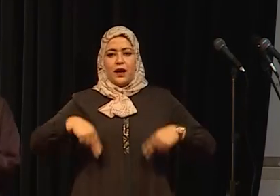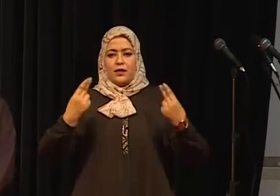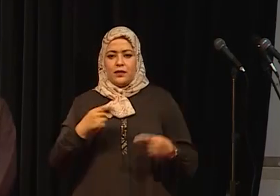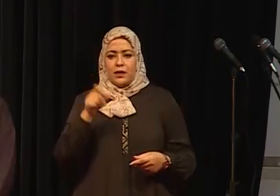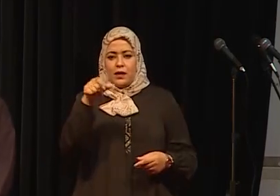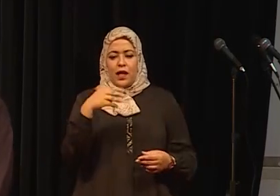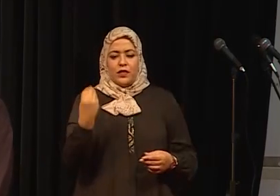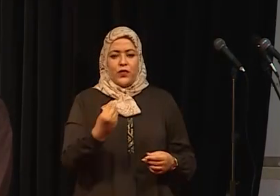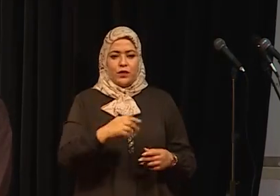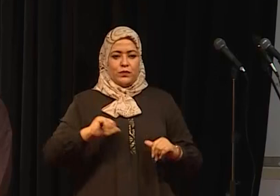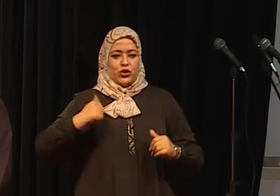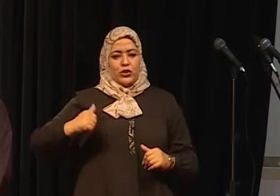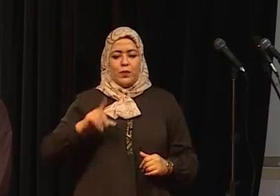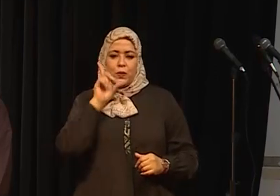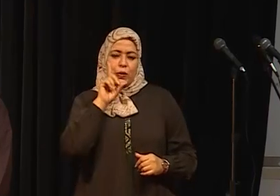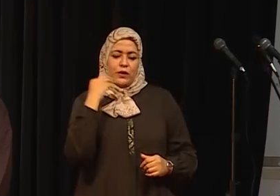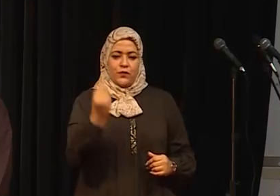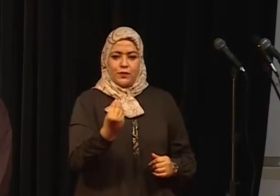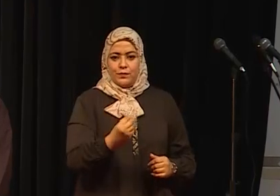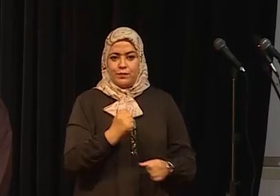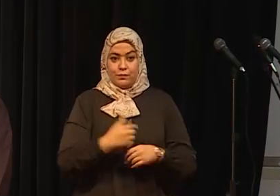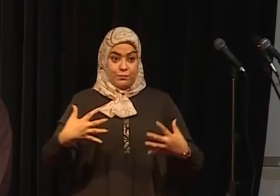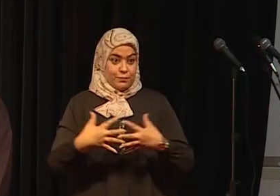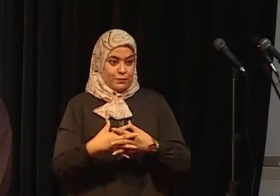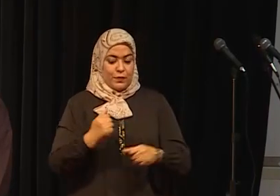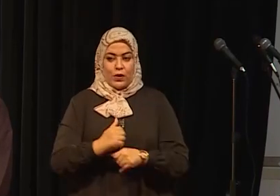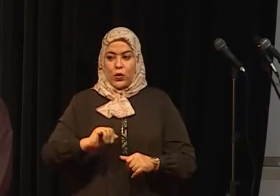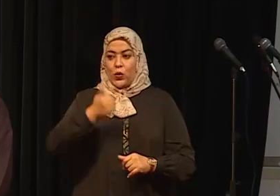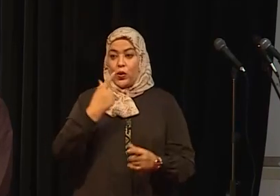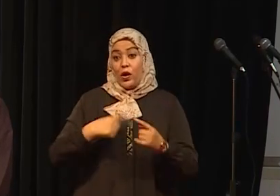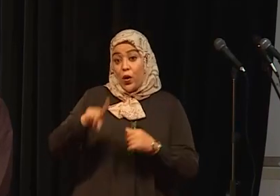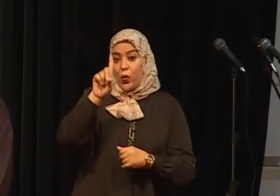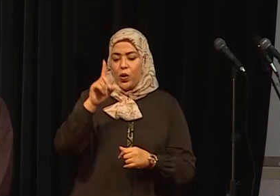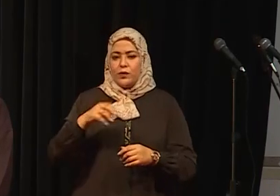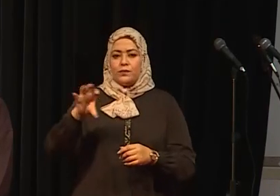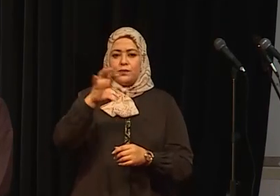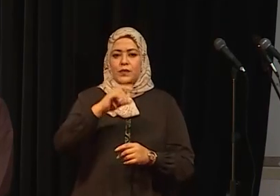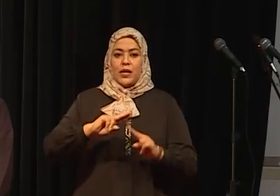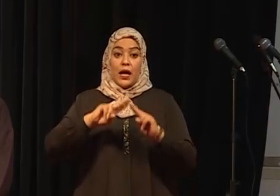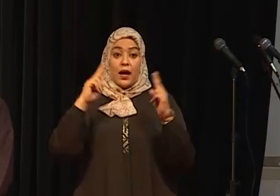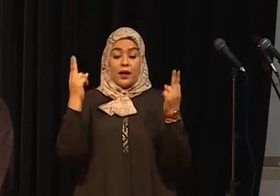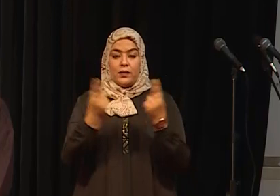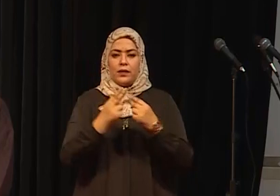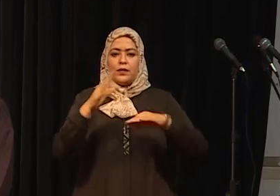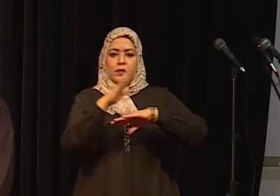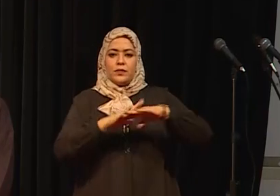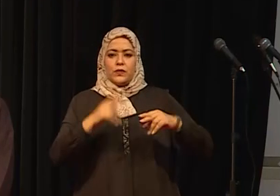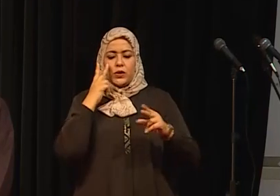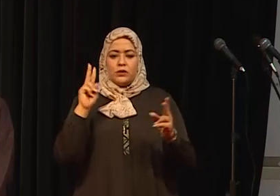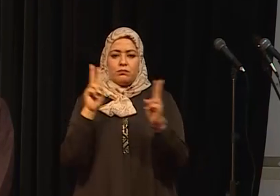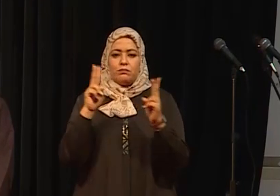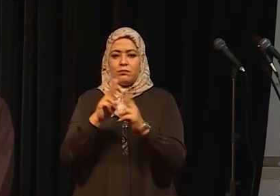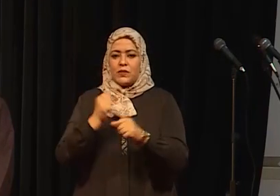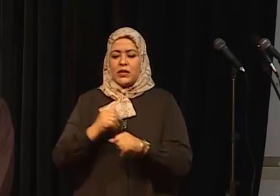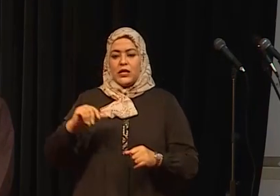للأطفال والمراهقين والنساء، التي تعتبر من أوليات الهيئات العالمية لحماية معالجة معطيات